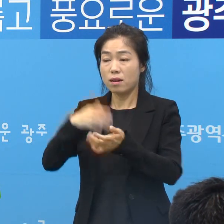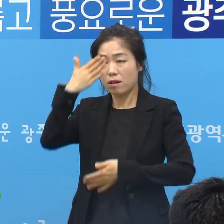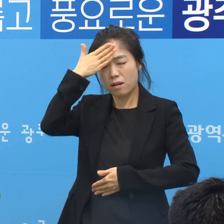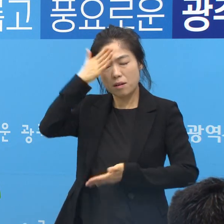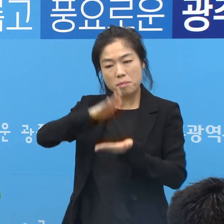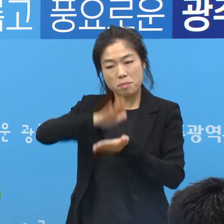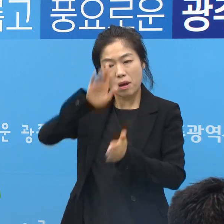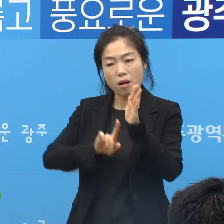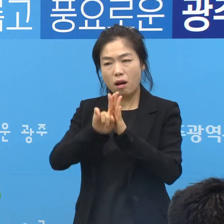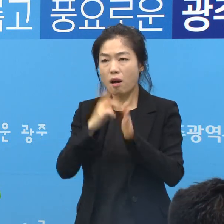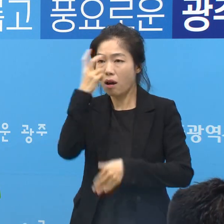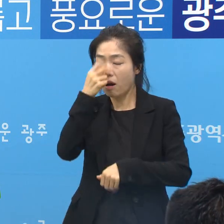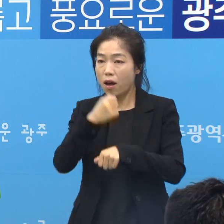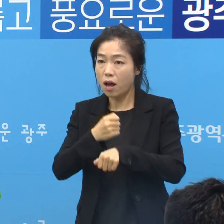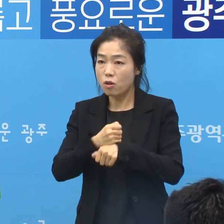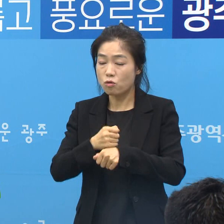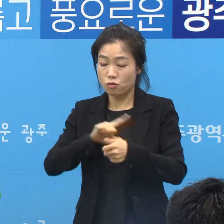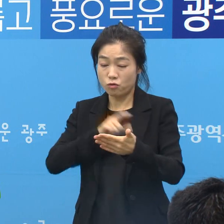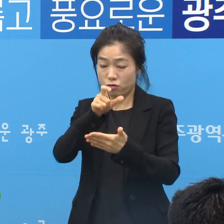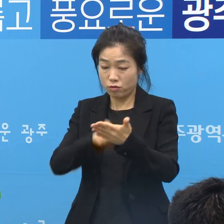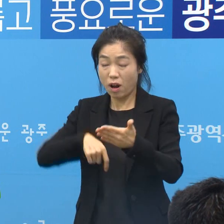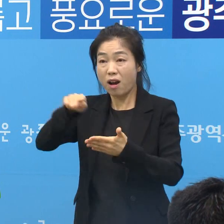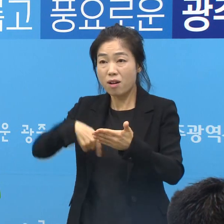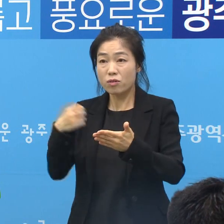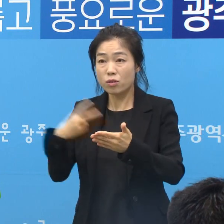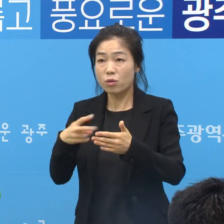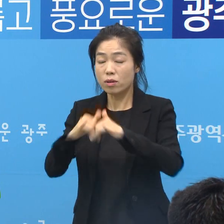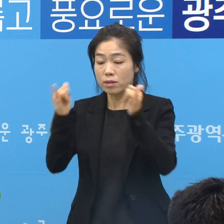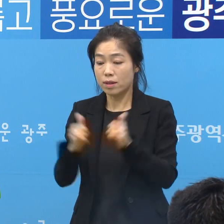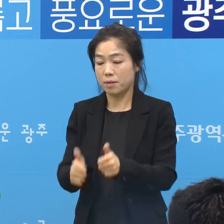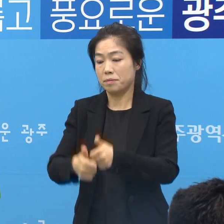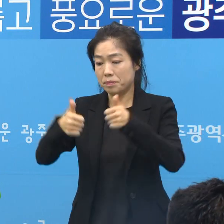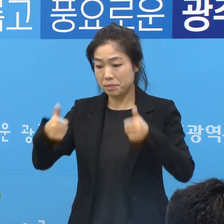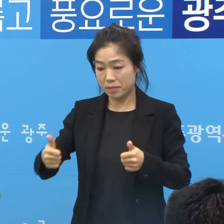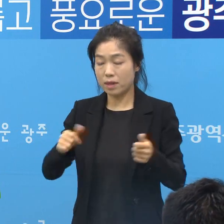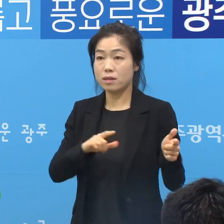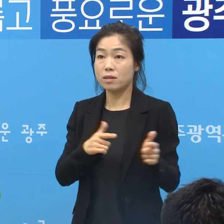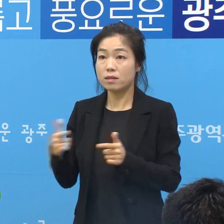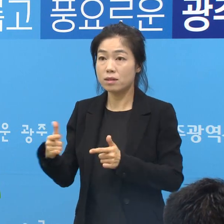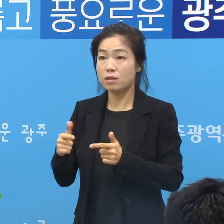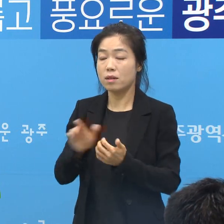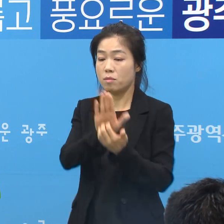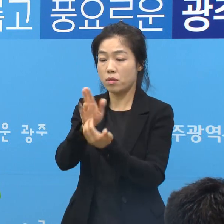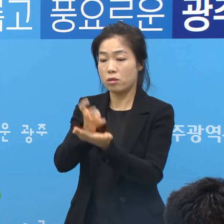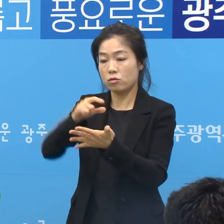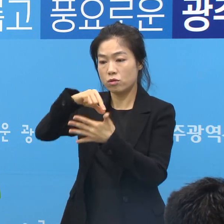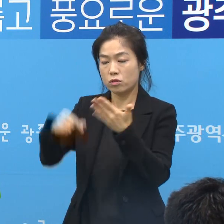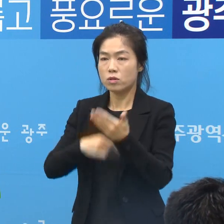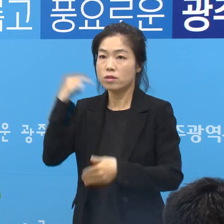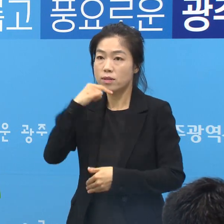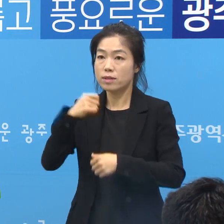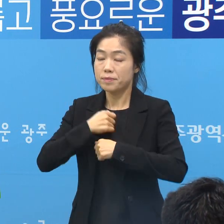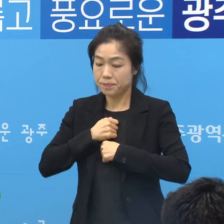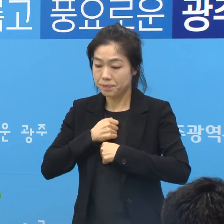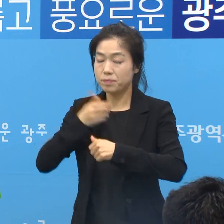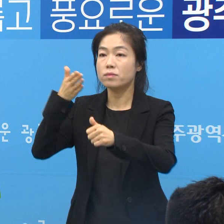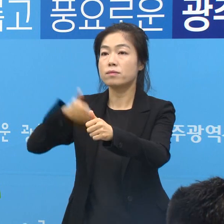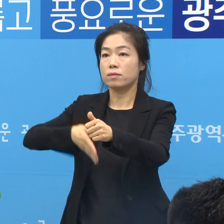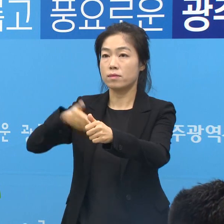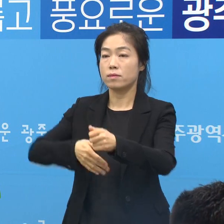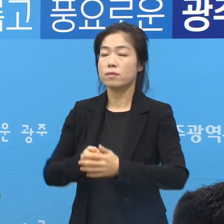체크, 출입명부 작성, 사람 간 일정 간격 두기 등 방역수칙을 철저히